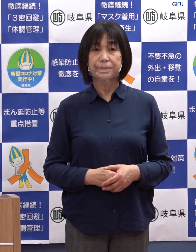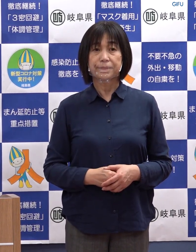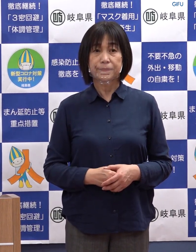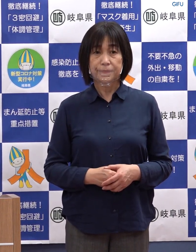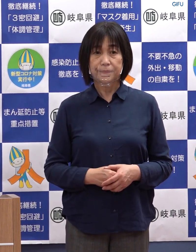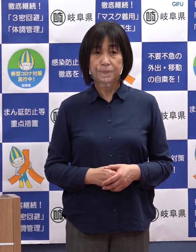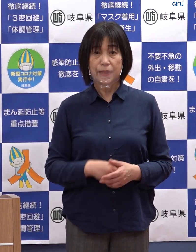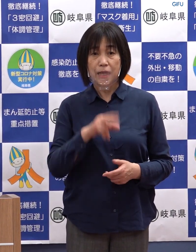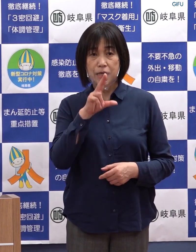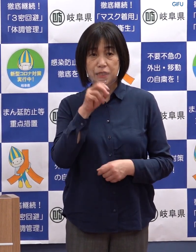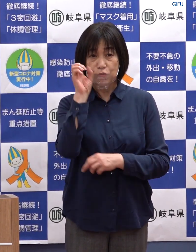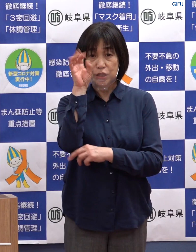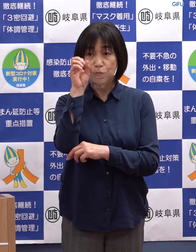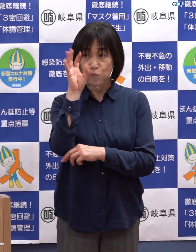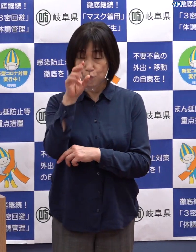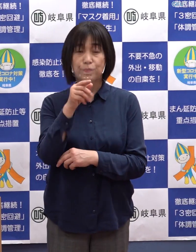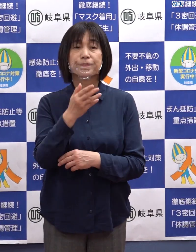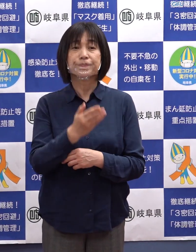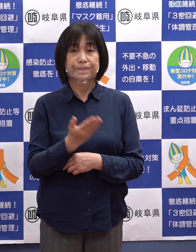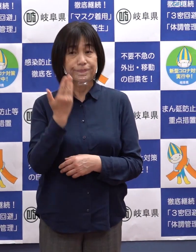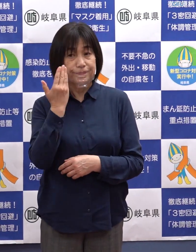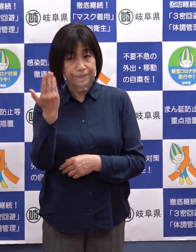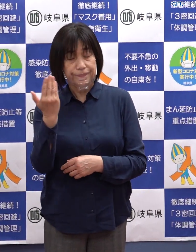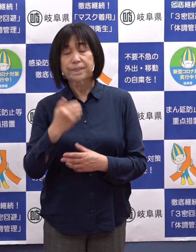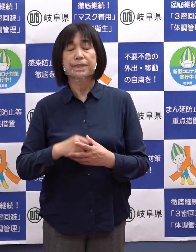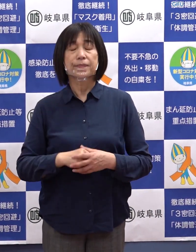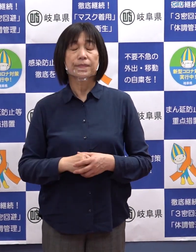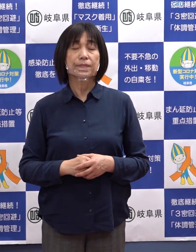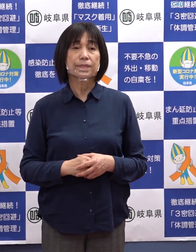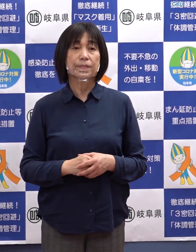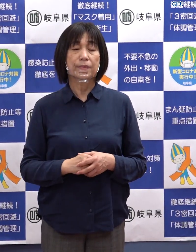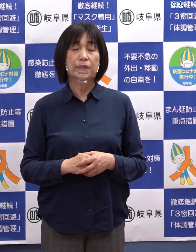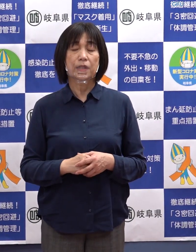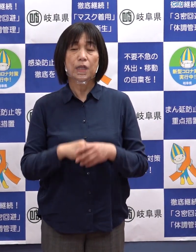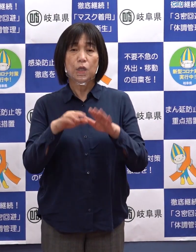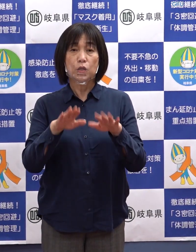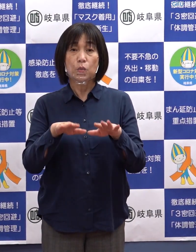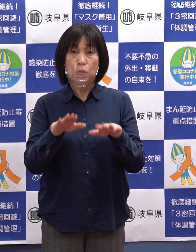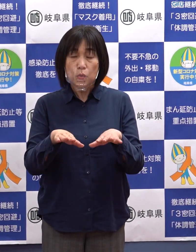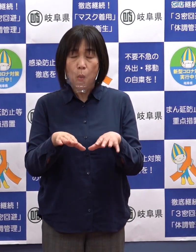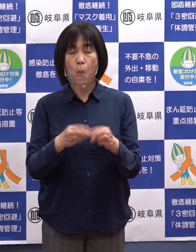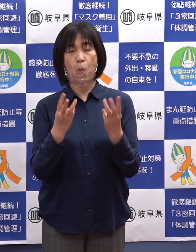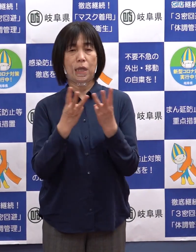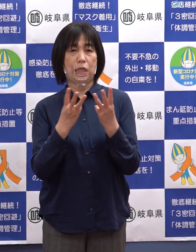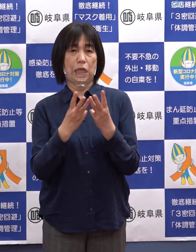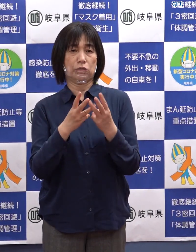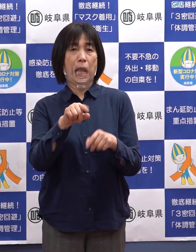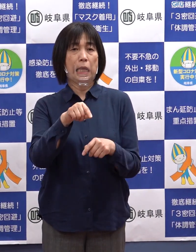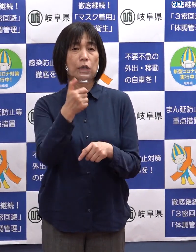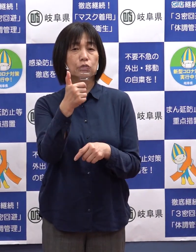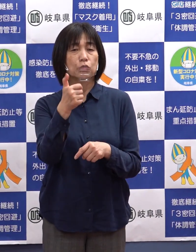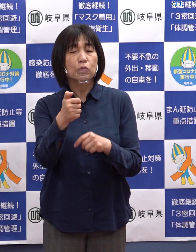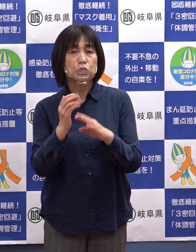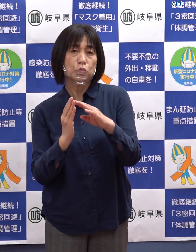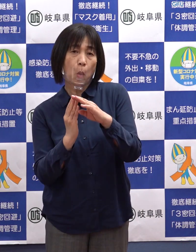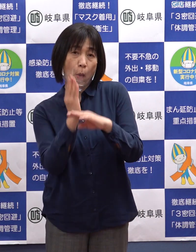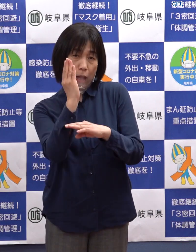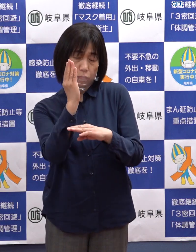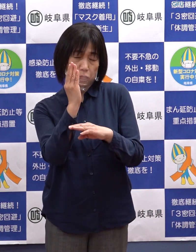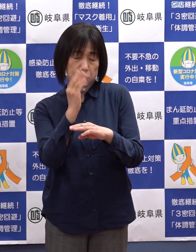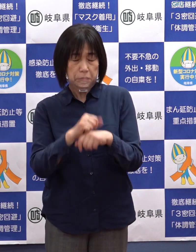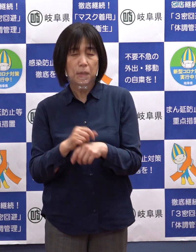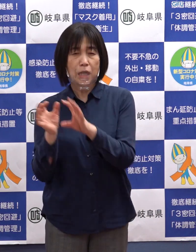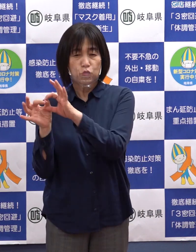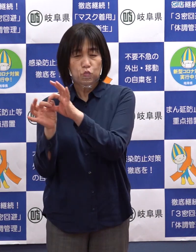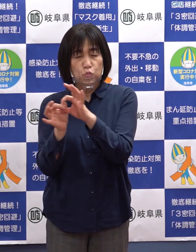吉村さん。 はい、新聞の山本と申します。はい、今日、まあ、150人を超えたということで、まあ、連日100人を超えているん